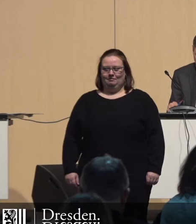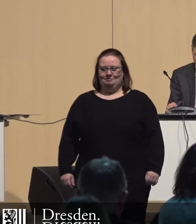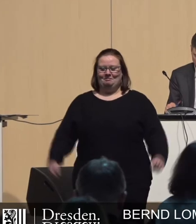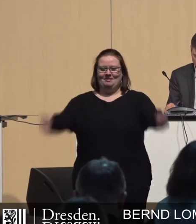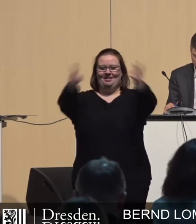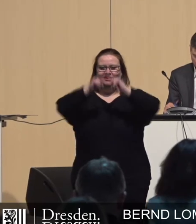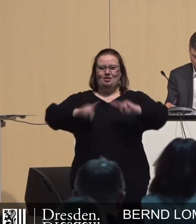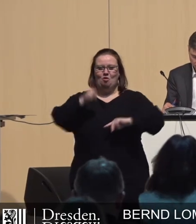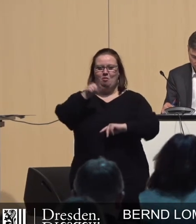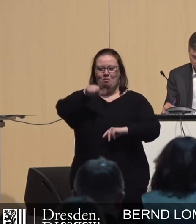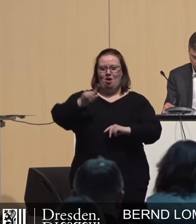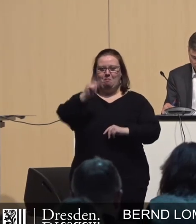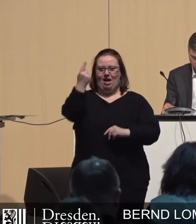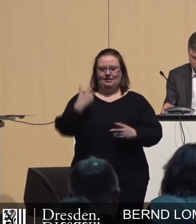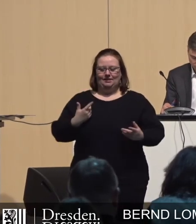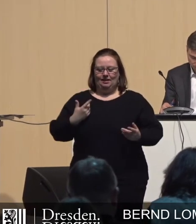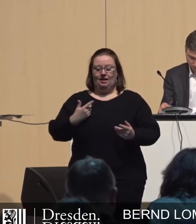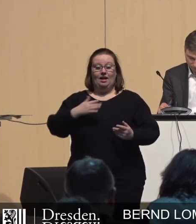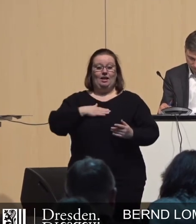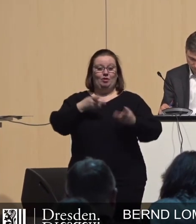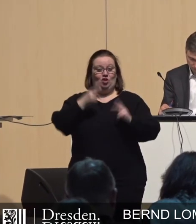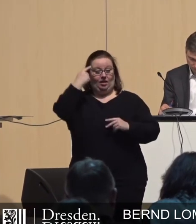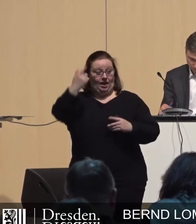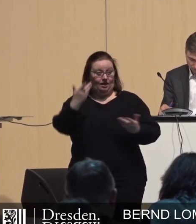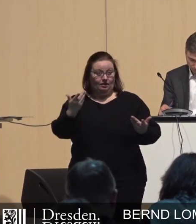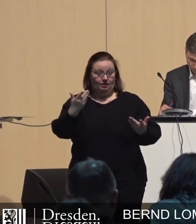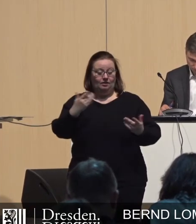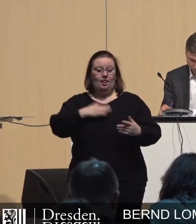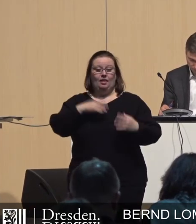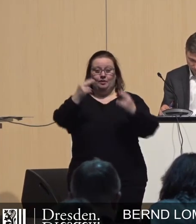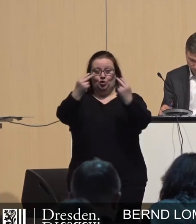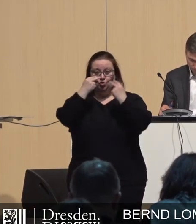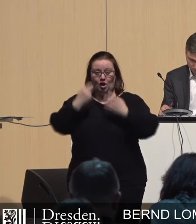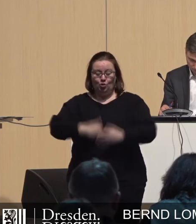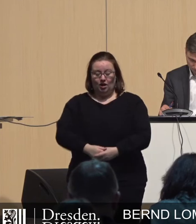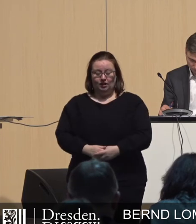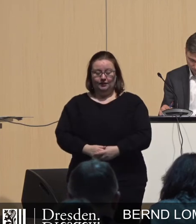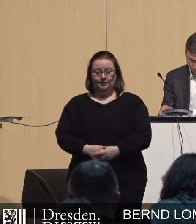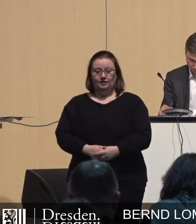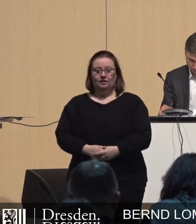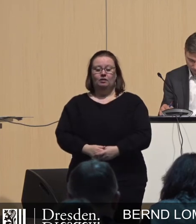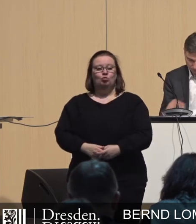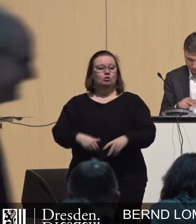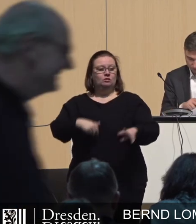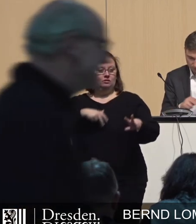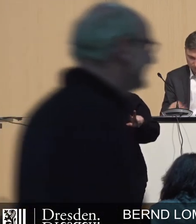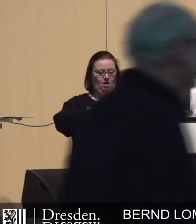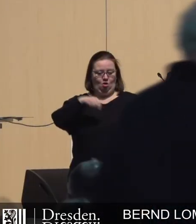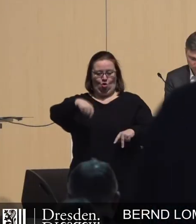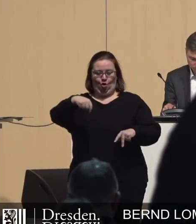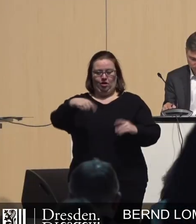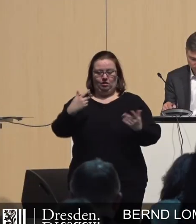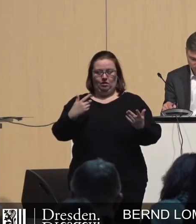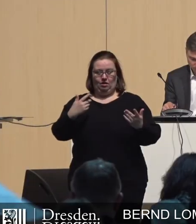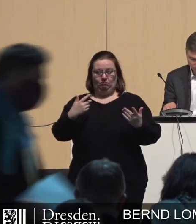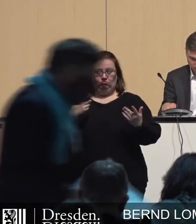Sehr geehrter Herr Oberbürgermeister, liebe Stadträte, liebe Zuschauer, ja, in der Tat, wir haben heute